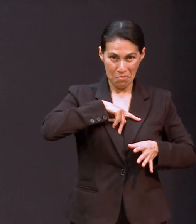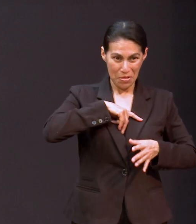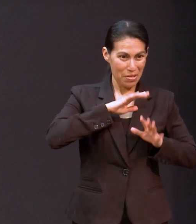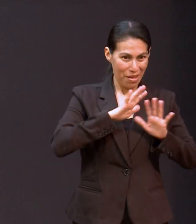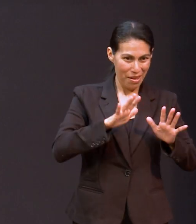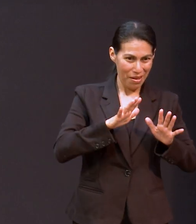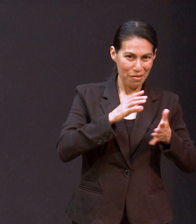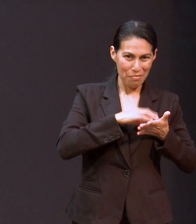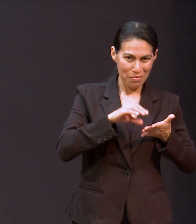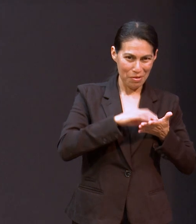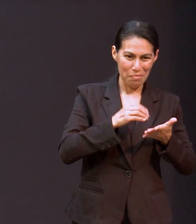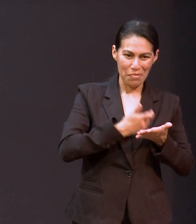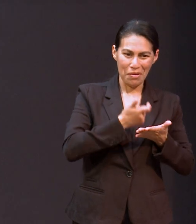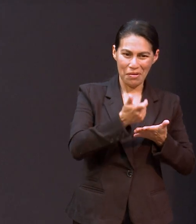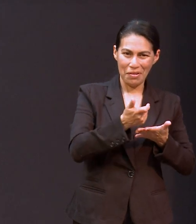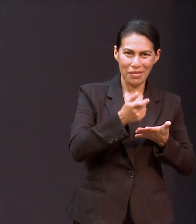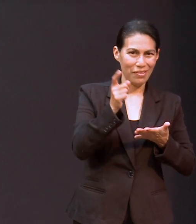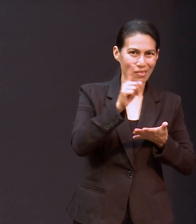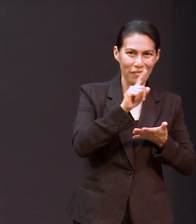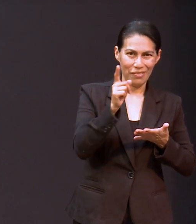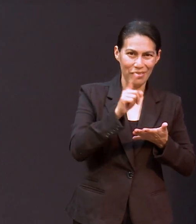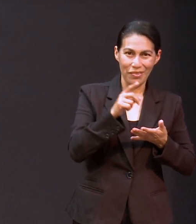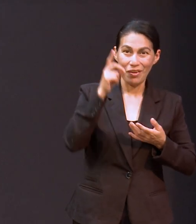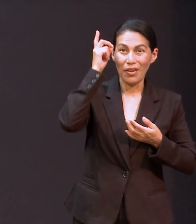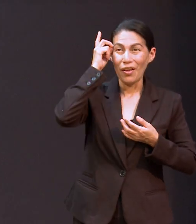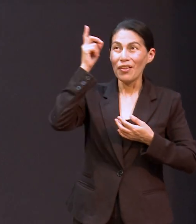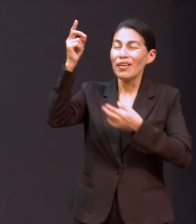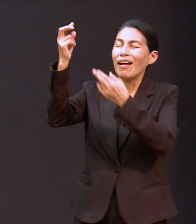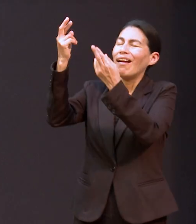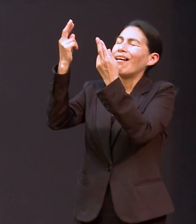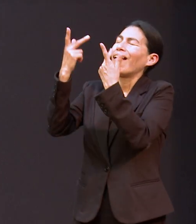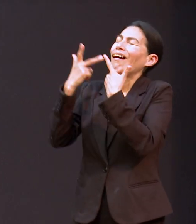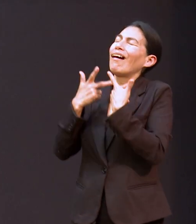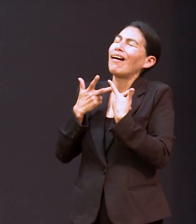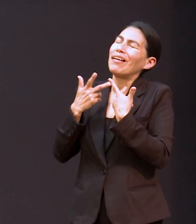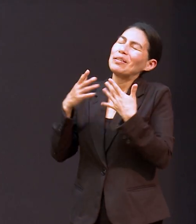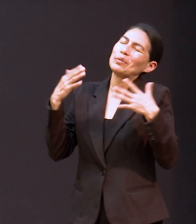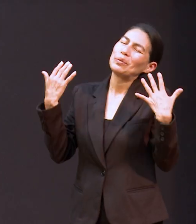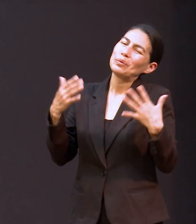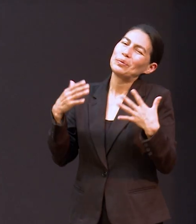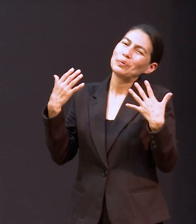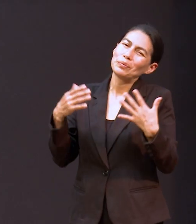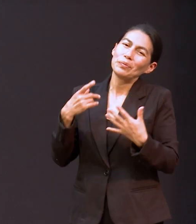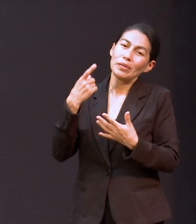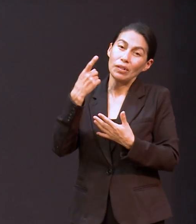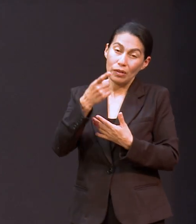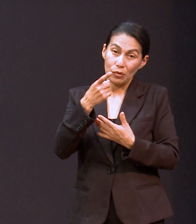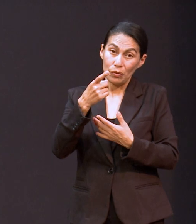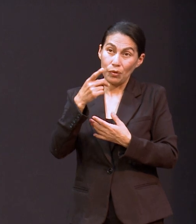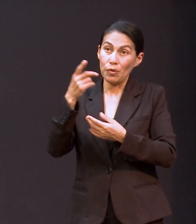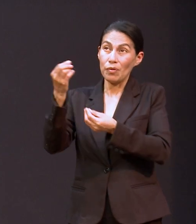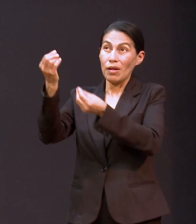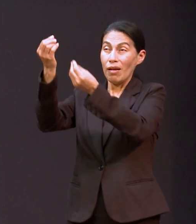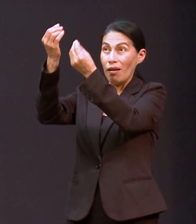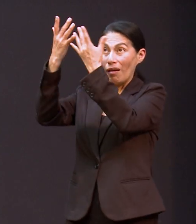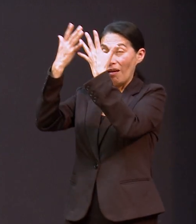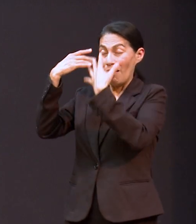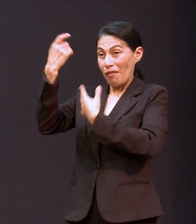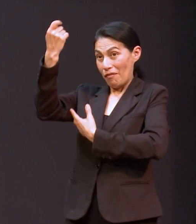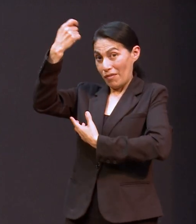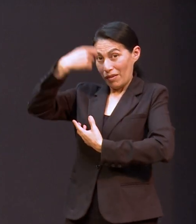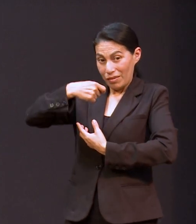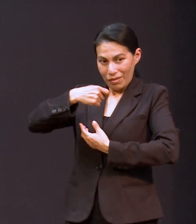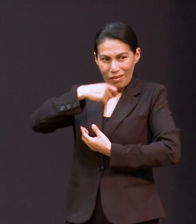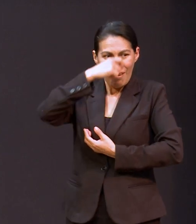comprada es un regalo de Dios cada día y este regalo para que teas canal de